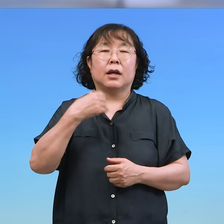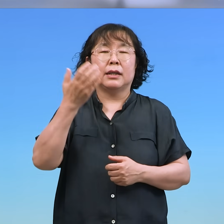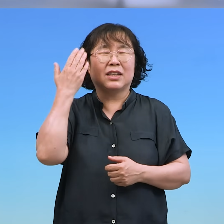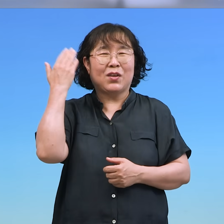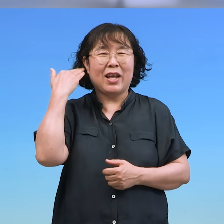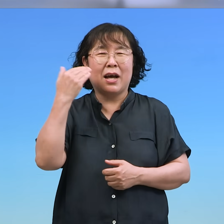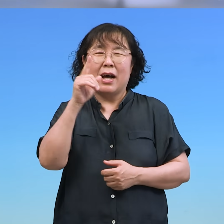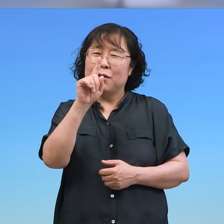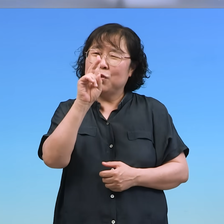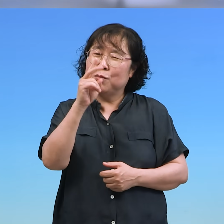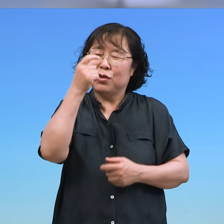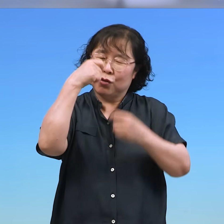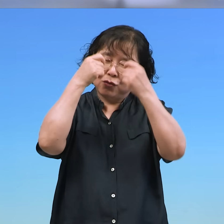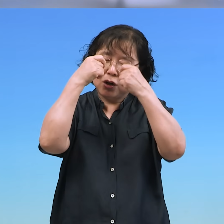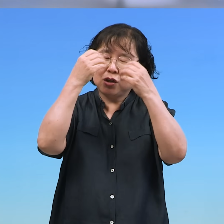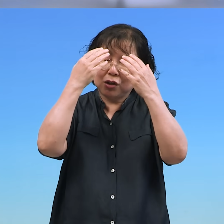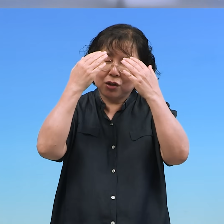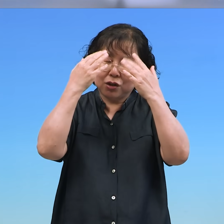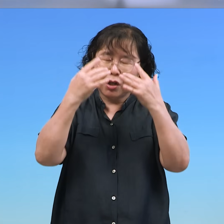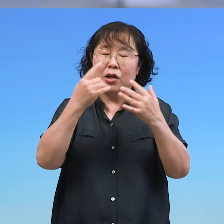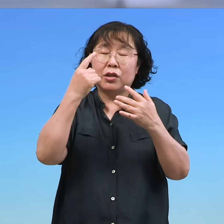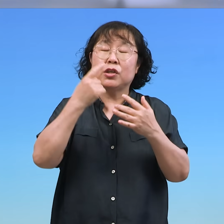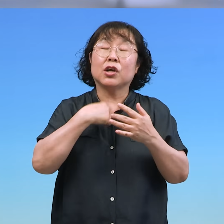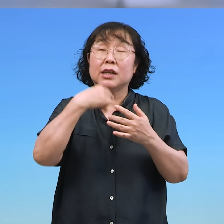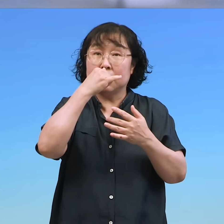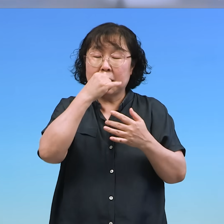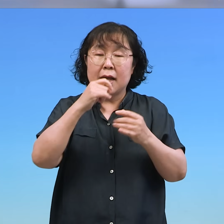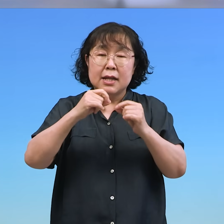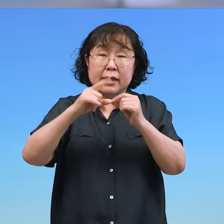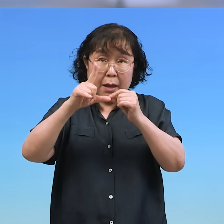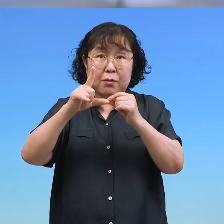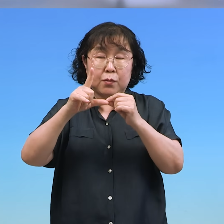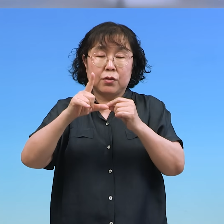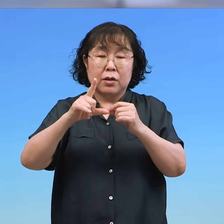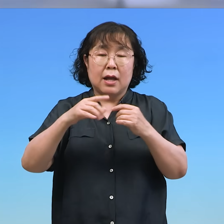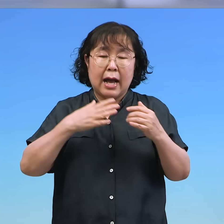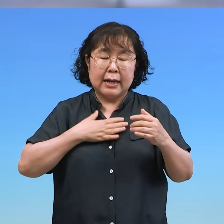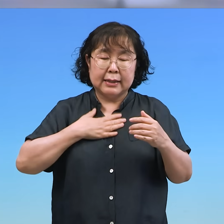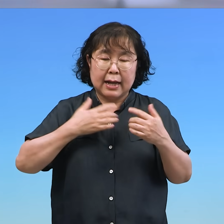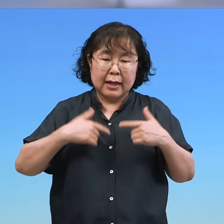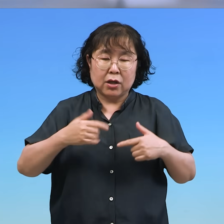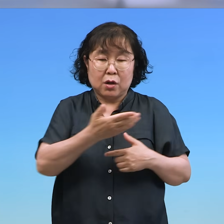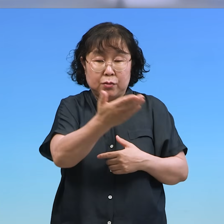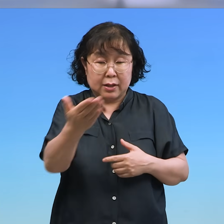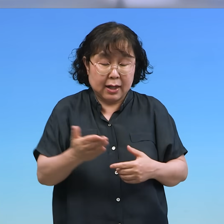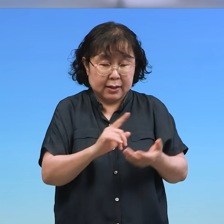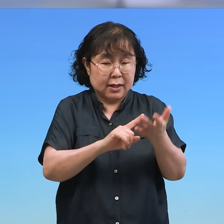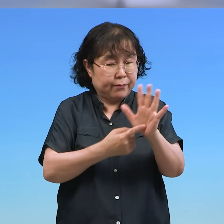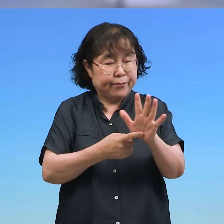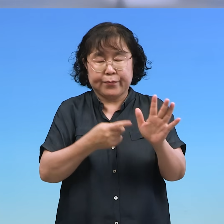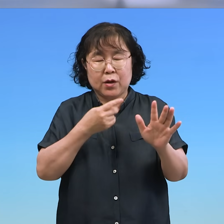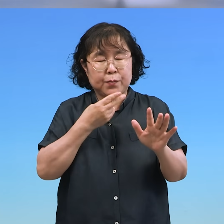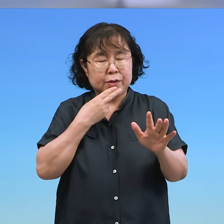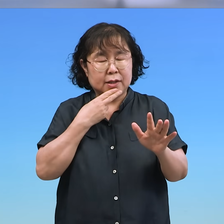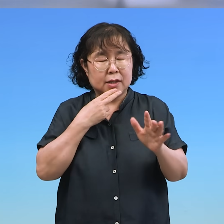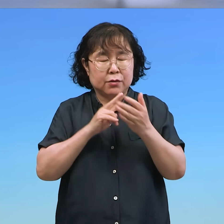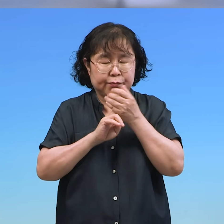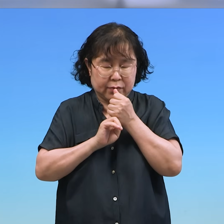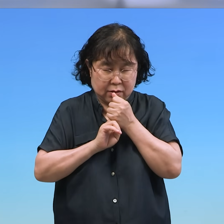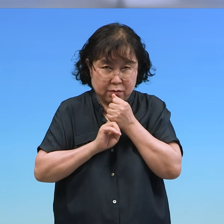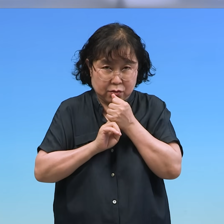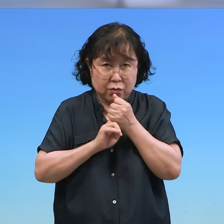그때 내가 참았어야 되는데 대부분은 여러분에게 내색하지 않아요. 아무렇지도 않은 듯이. 그러나